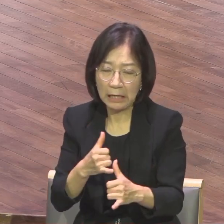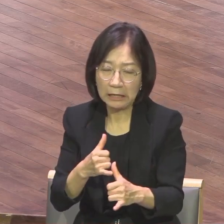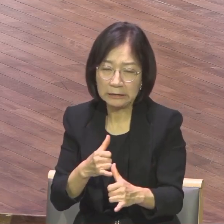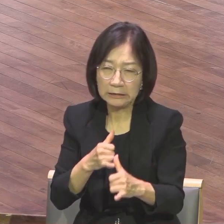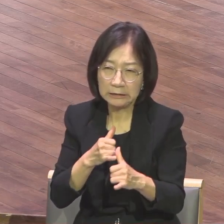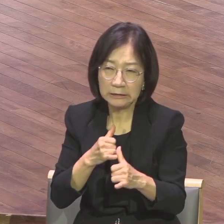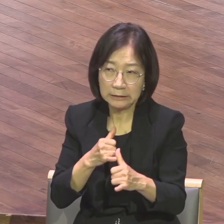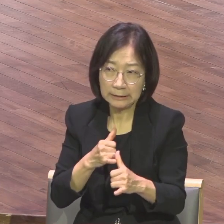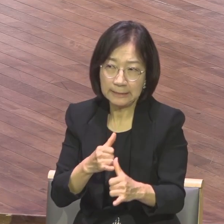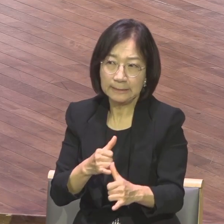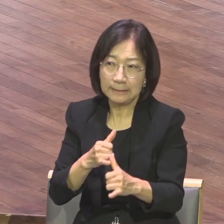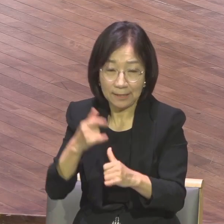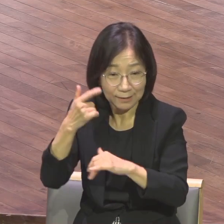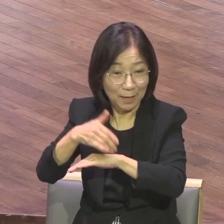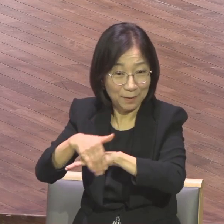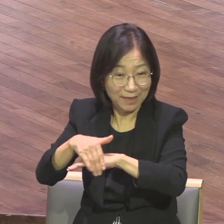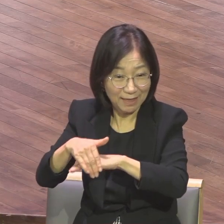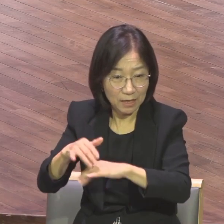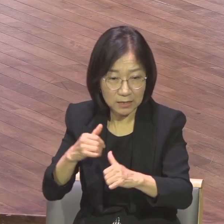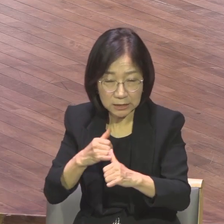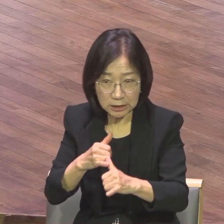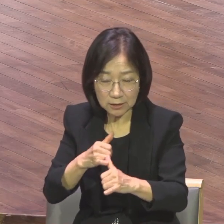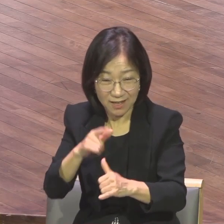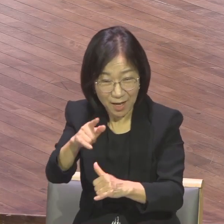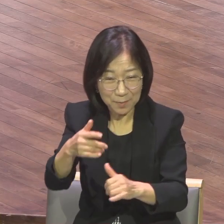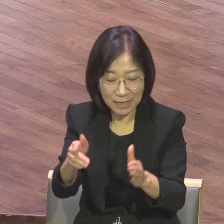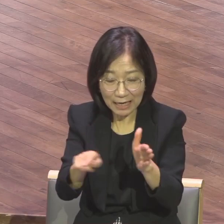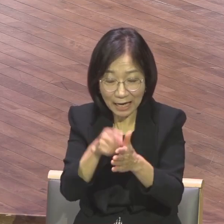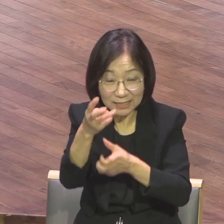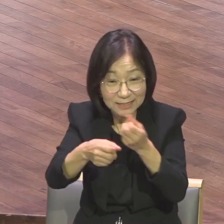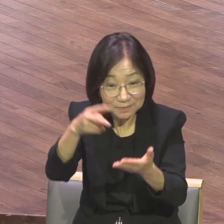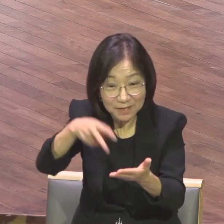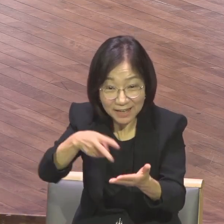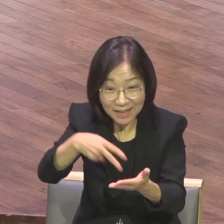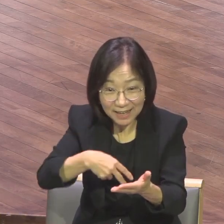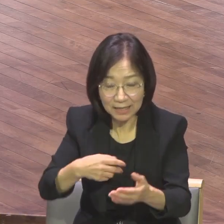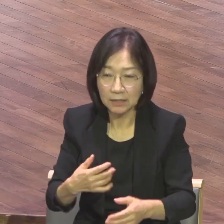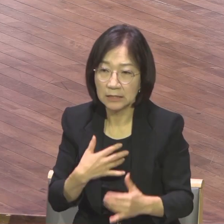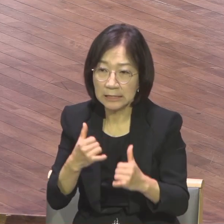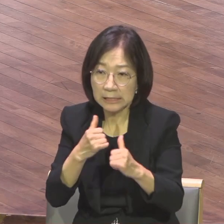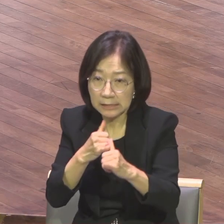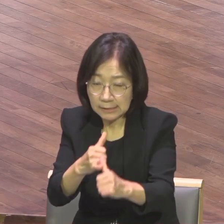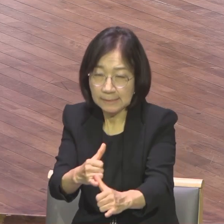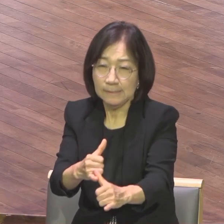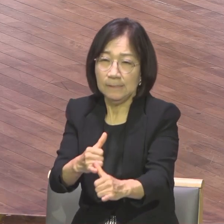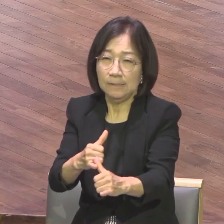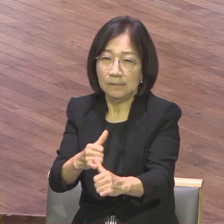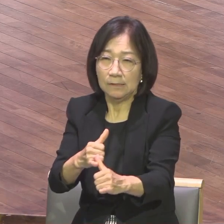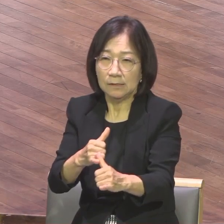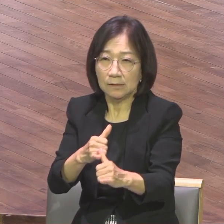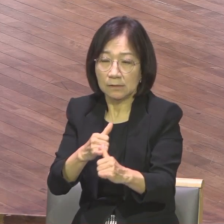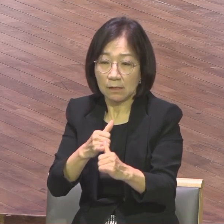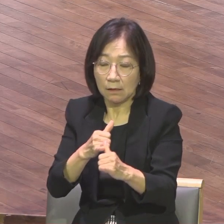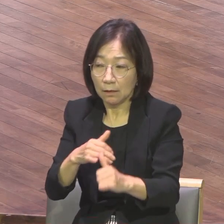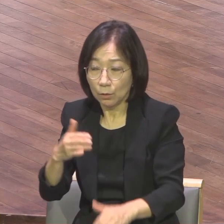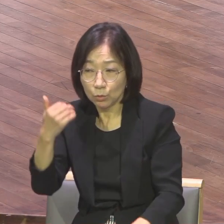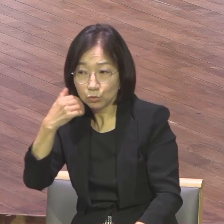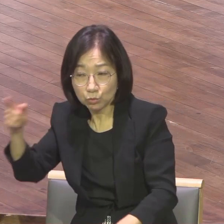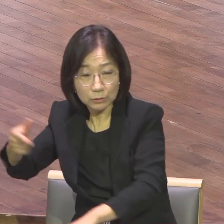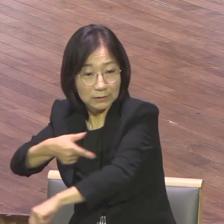사람, 여러분 그 간증 봤잖아요. 내가 자살하려고 그랬는데, 근데 마지막 자살하려고 그랬는데, 우리